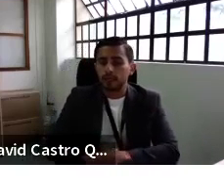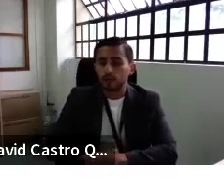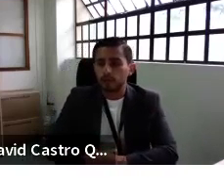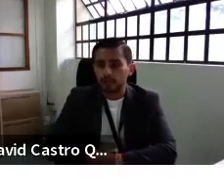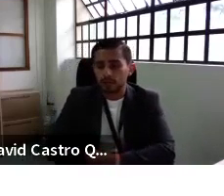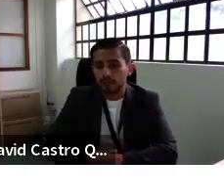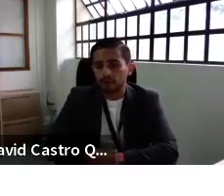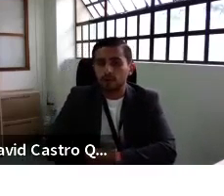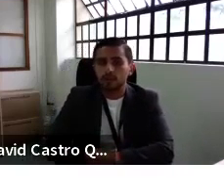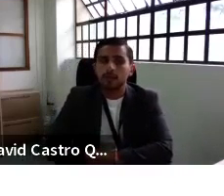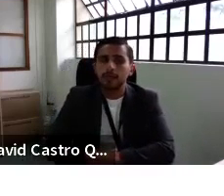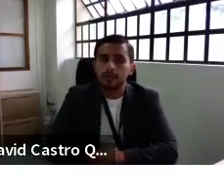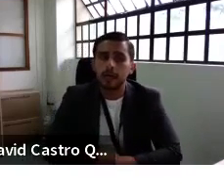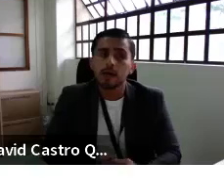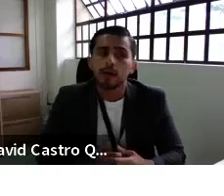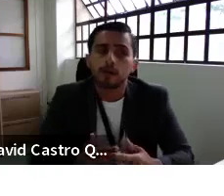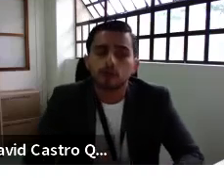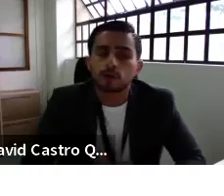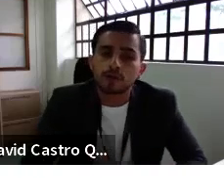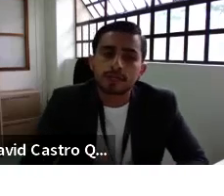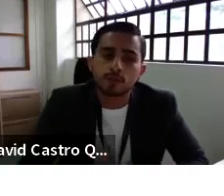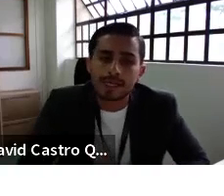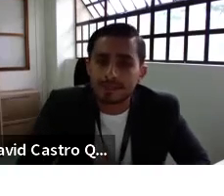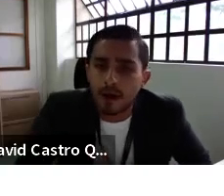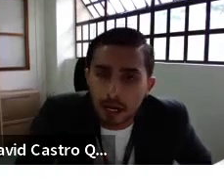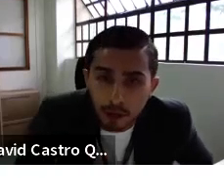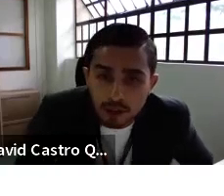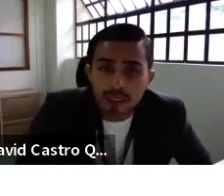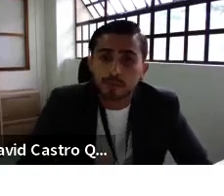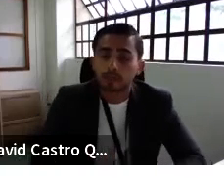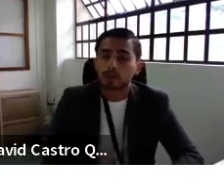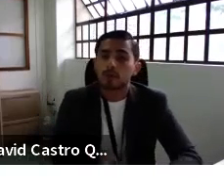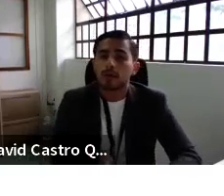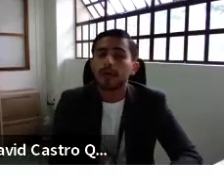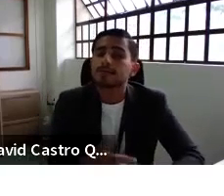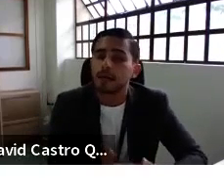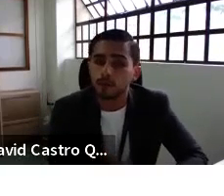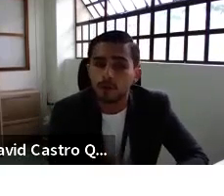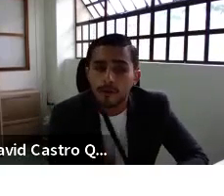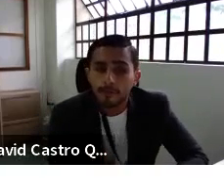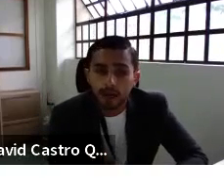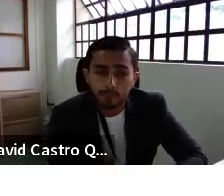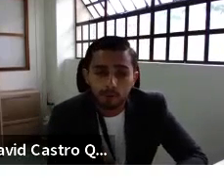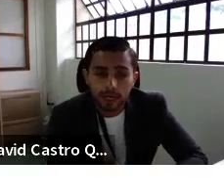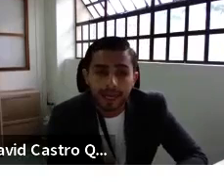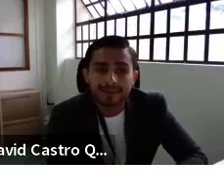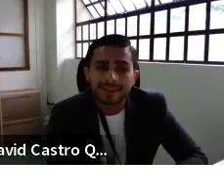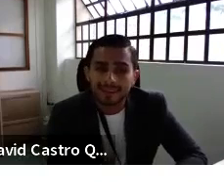de comunicaciones de la facultad de medicina lo que nosotros hacemos es trabajar con los expertos en salud para poder entender